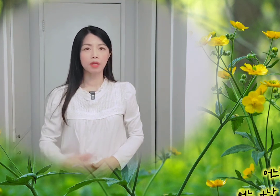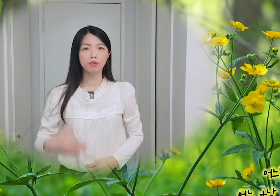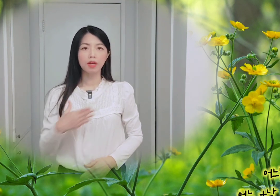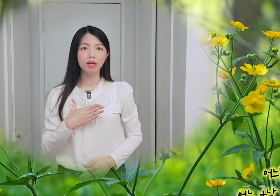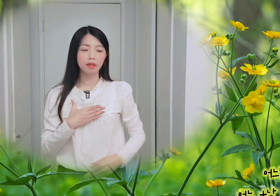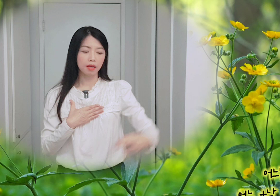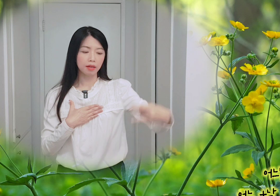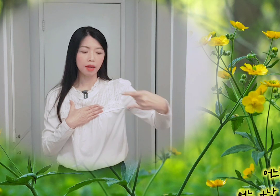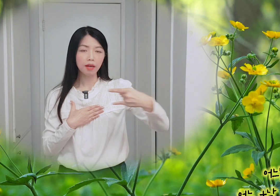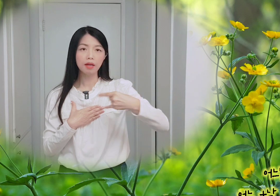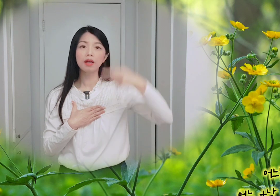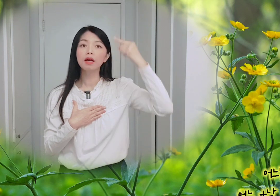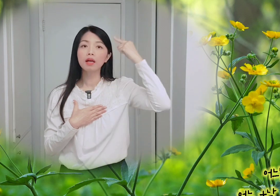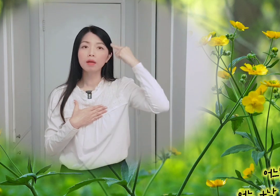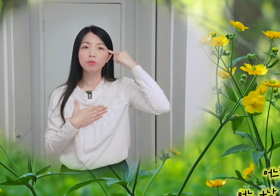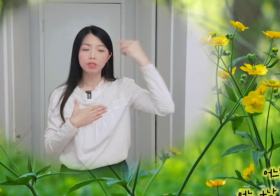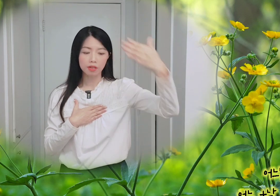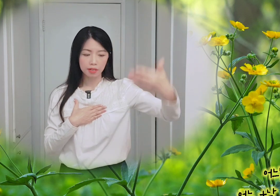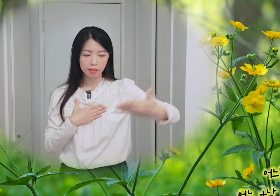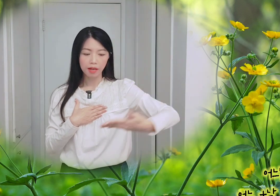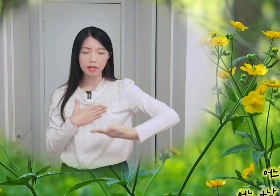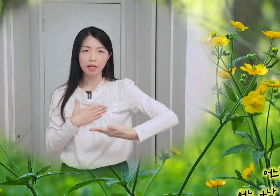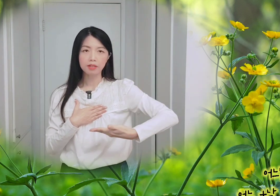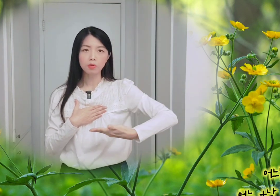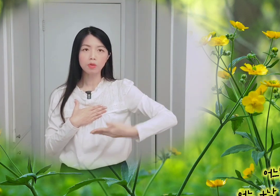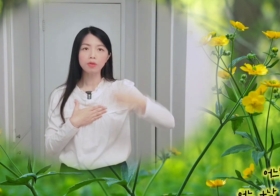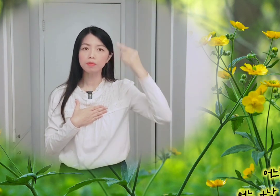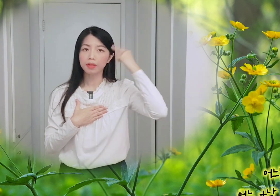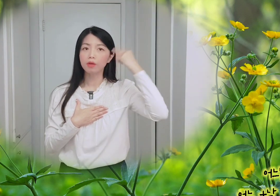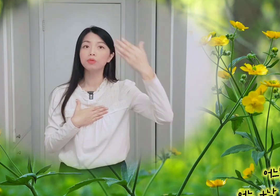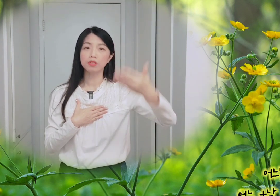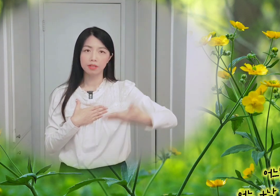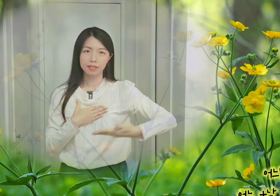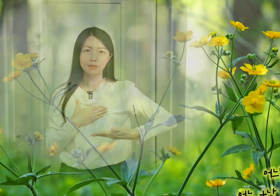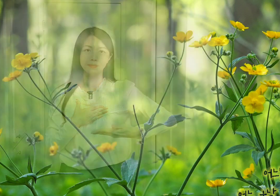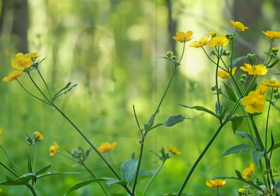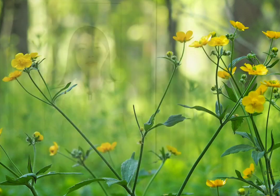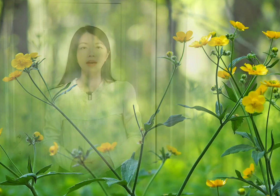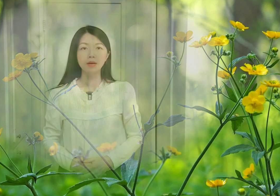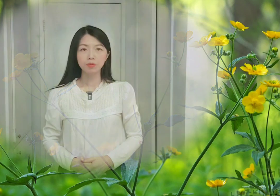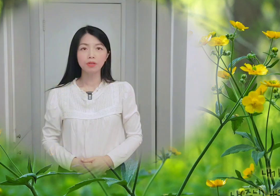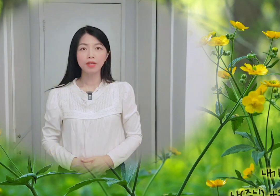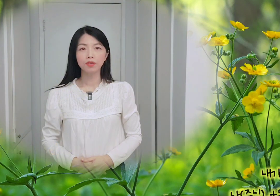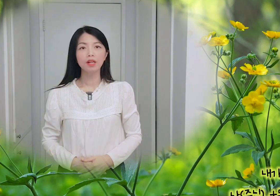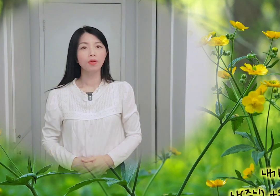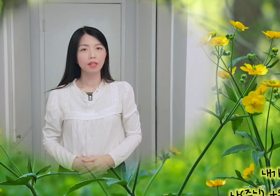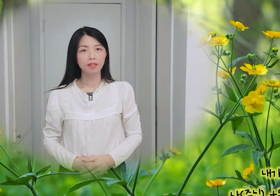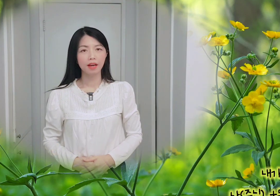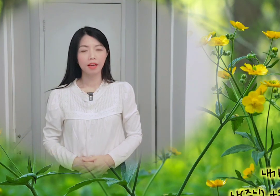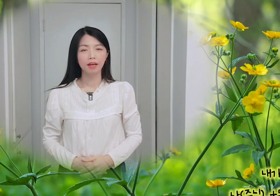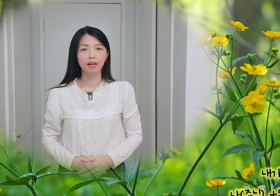질문한 거기 때문에 내게 물으셨지. 나를 향해서 손을 펴주시면 돼요. 물으셨지. 내가 무엇